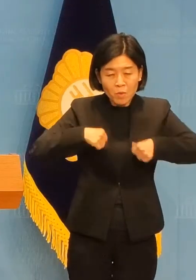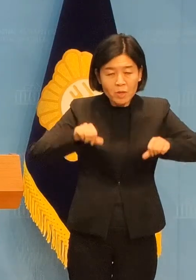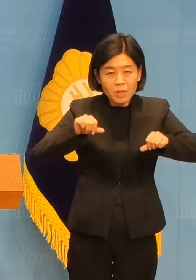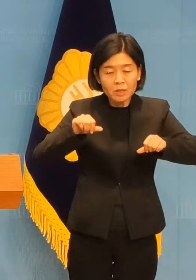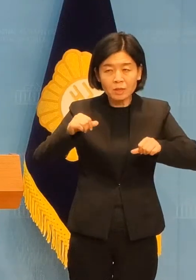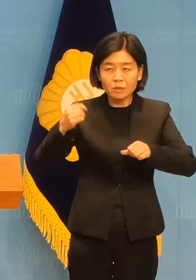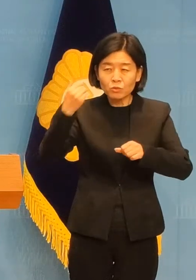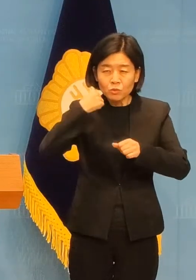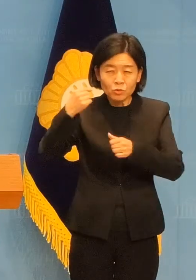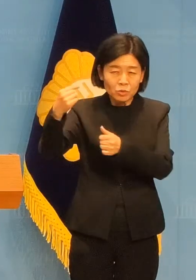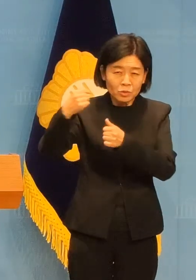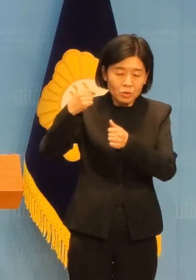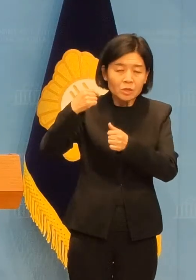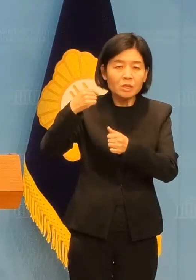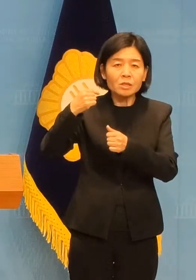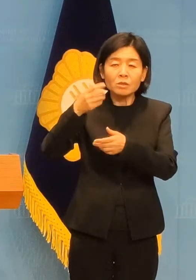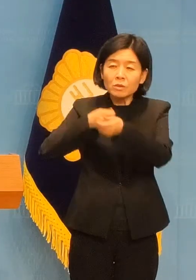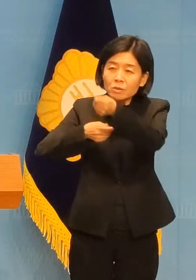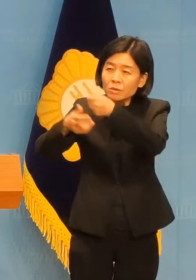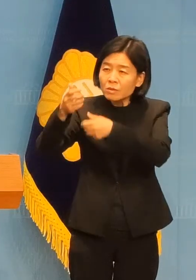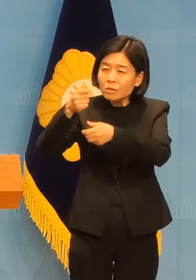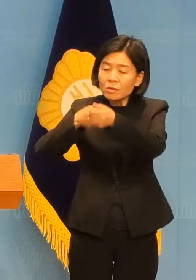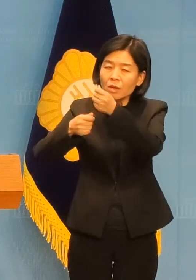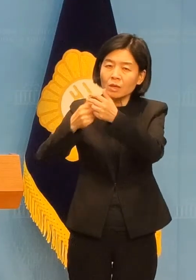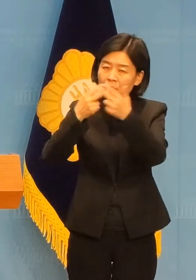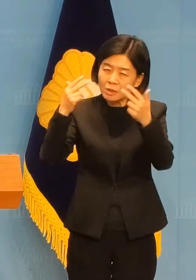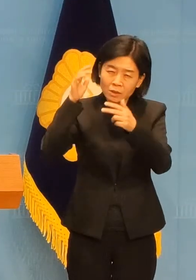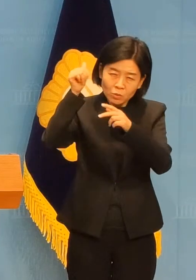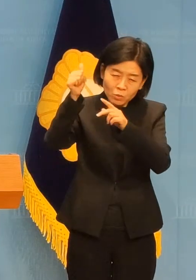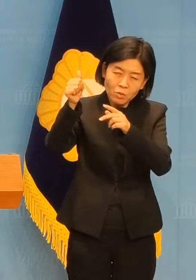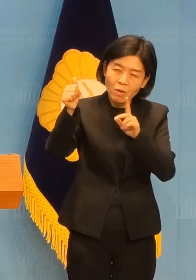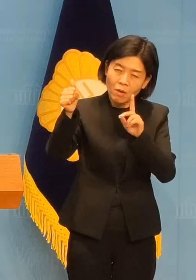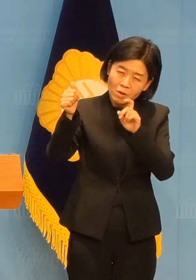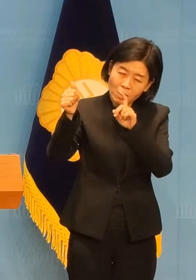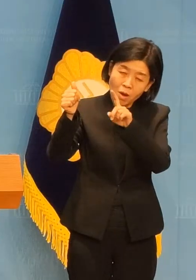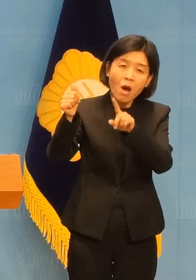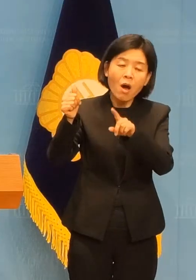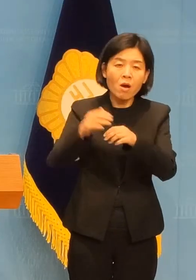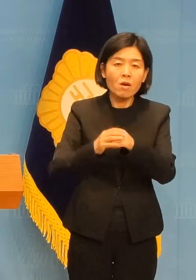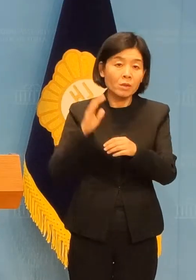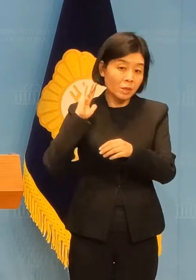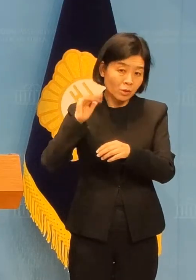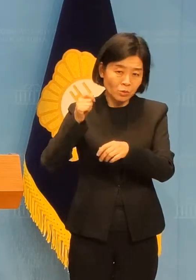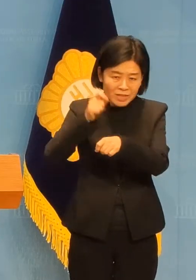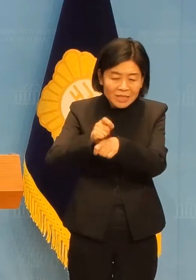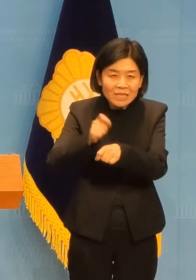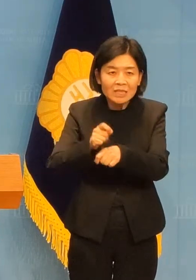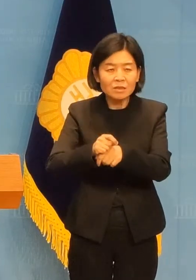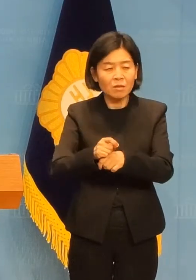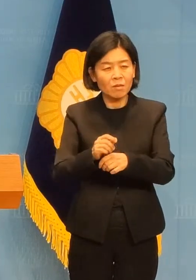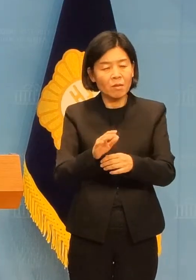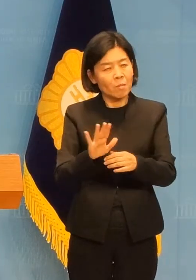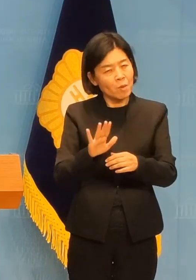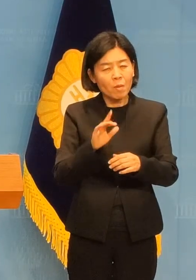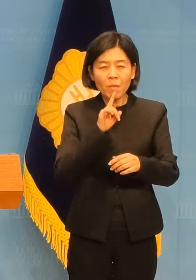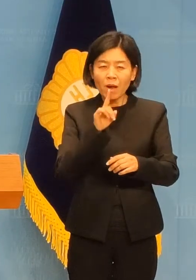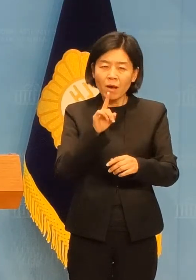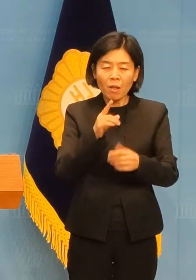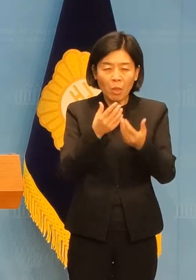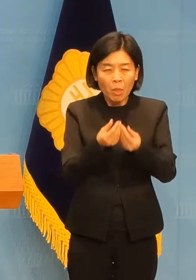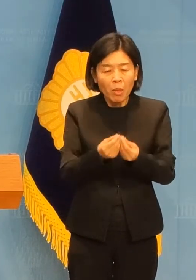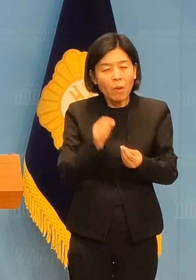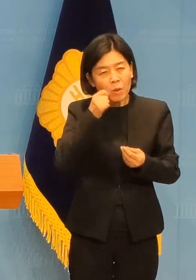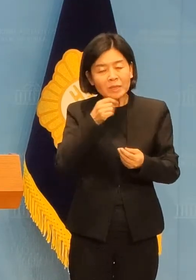결국 이재명 대통령을 향해 가고 있습니다. 대통령실도 결코 자유로울 수 없으며 그